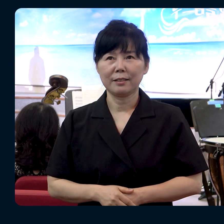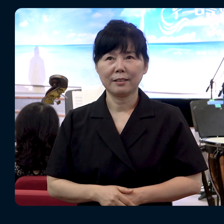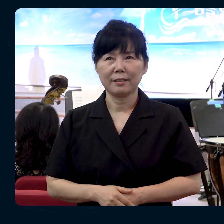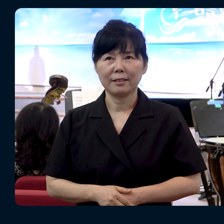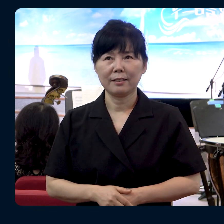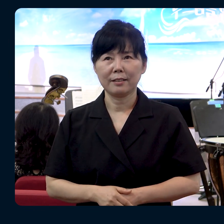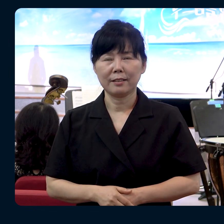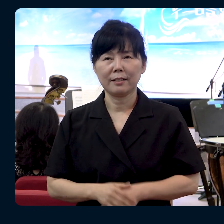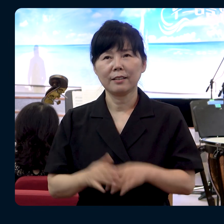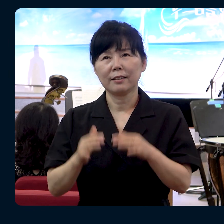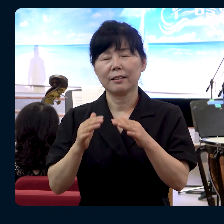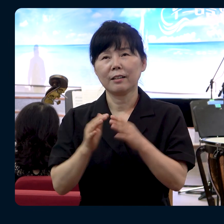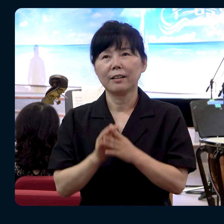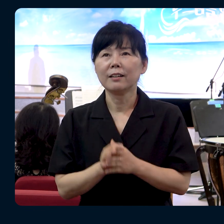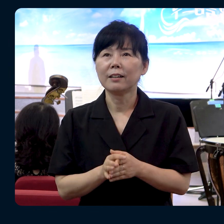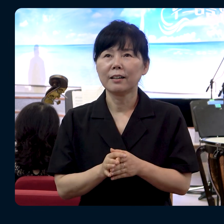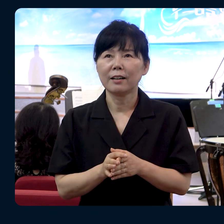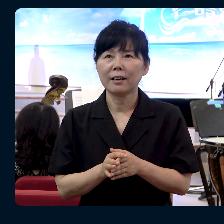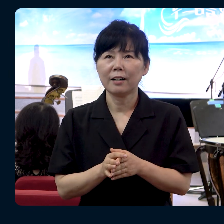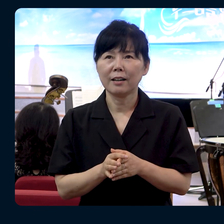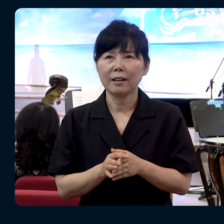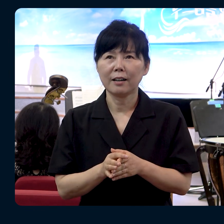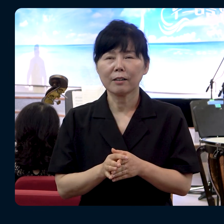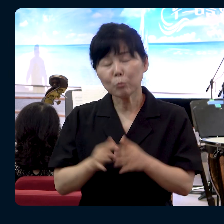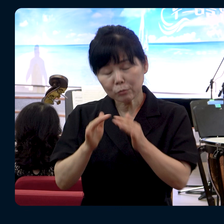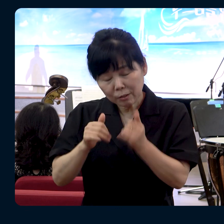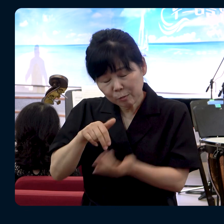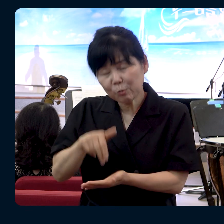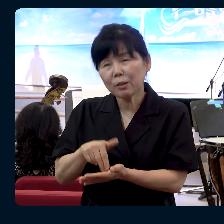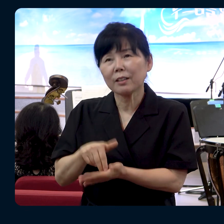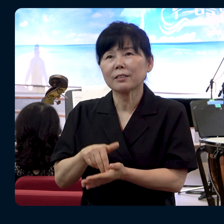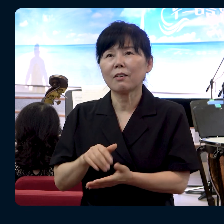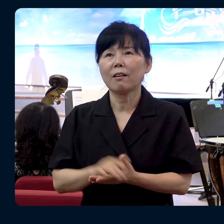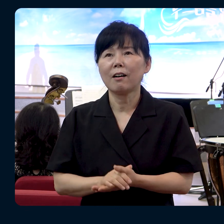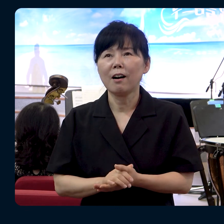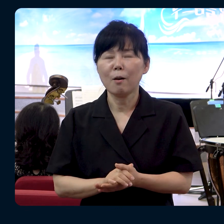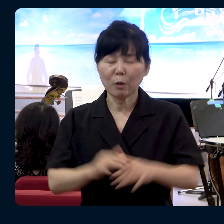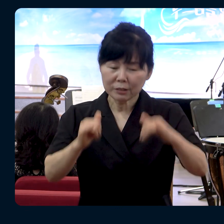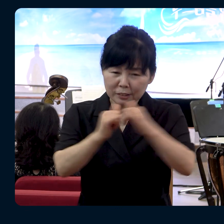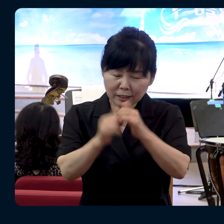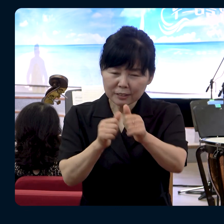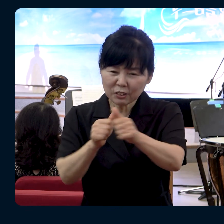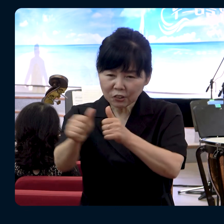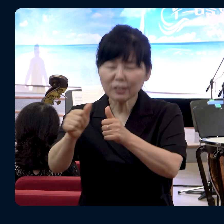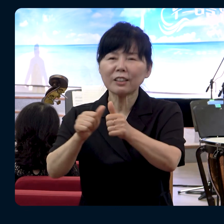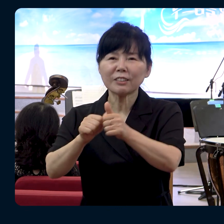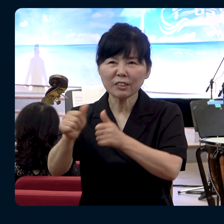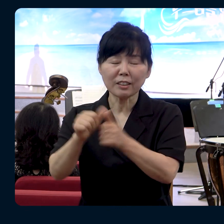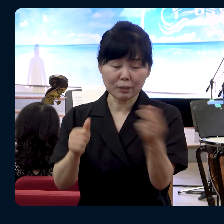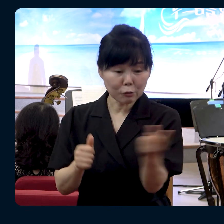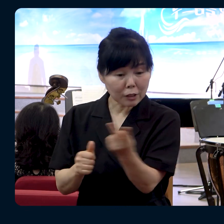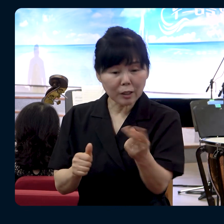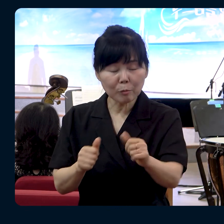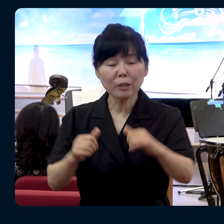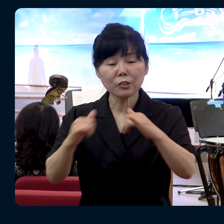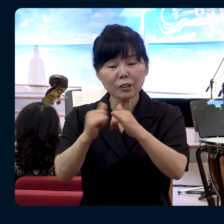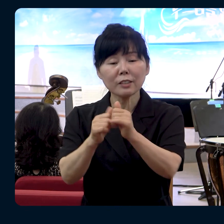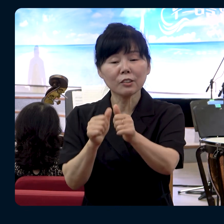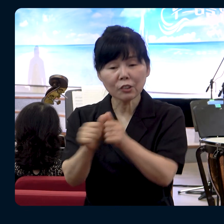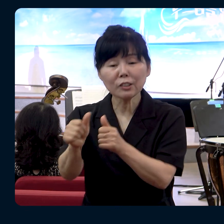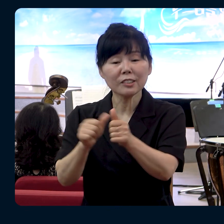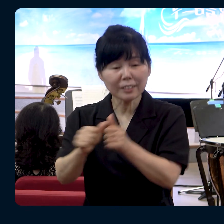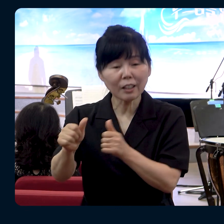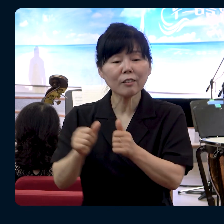우리가 그냥 함께 다윗과 승리했구나, 우리가 이제 승리를 이 모든 백성들이 기뻐하는구나, 이렇게